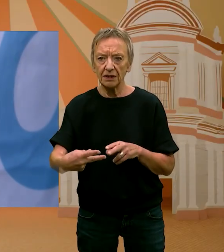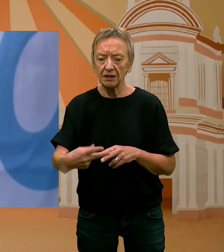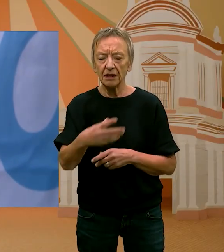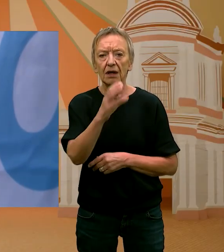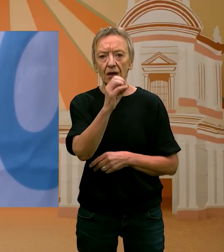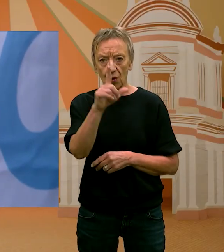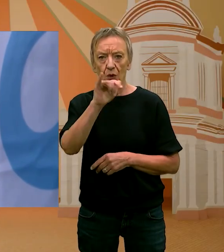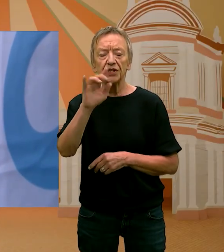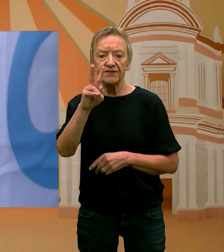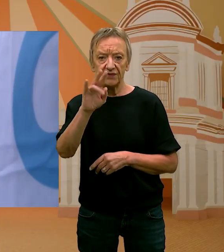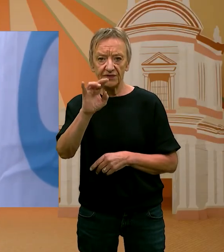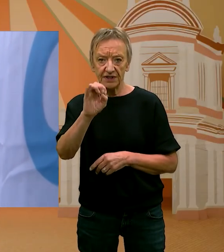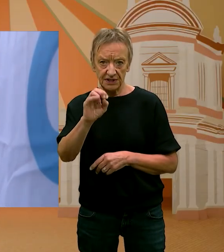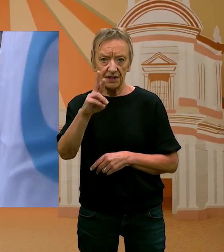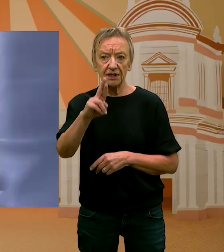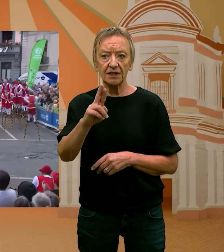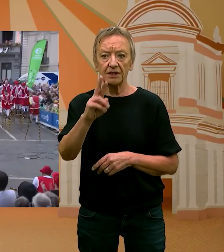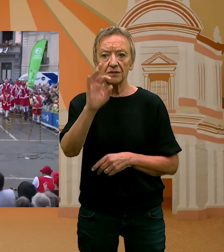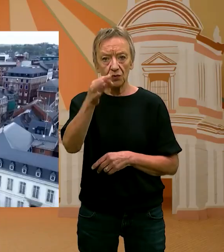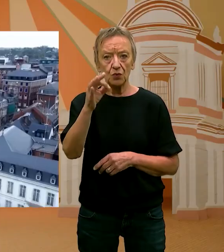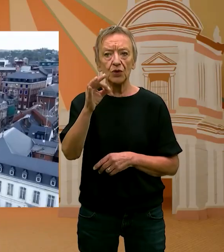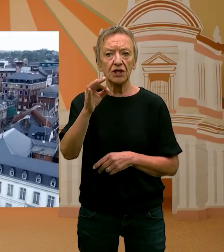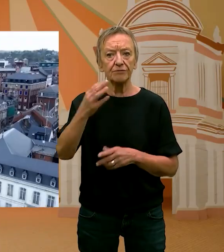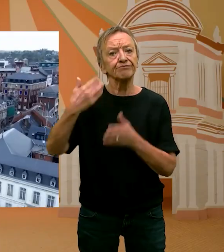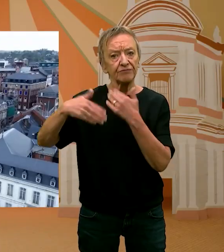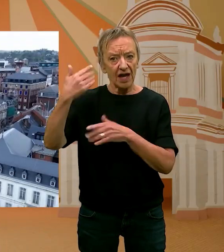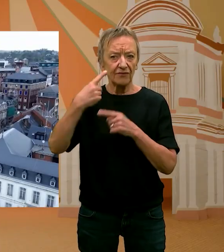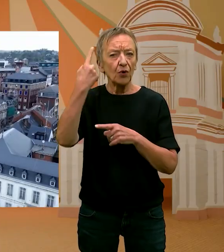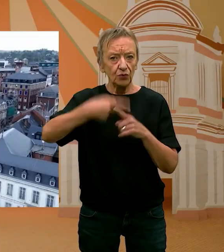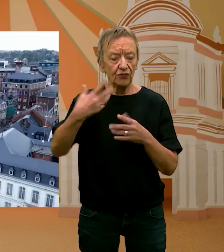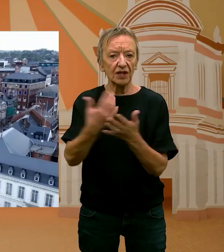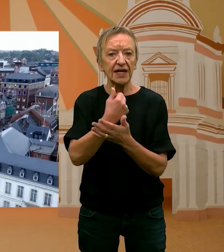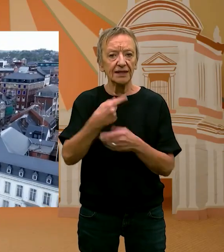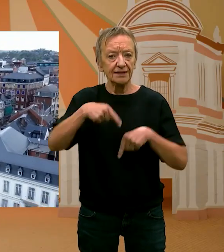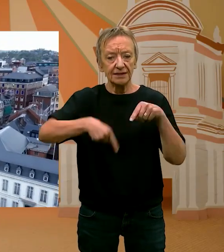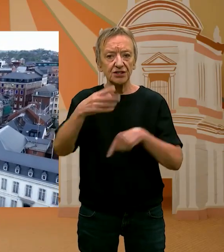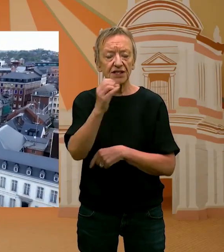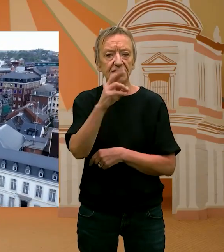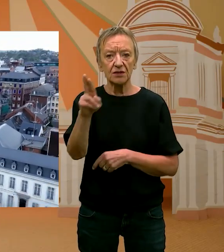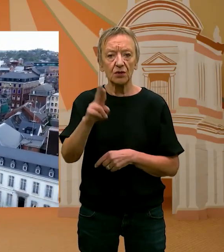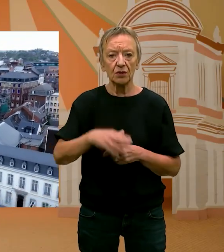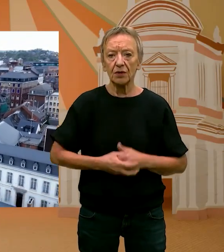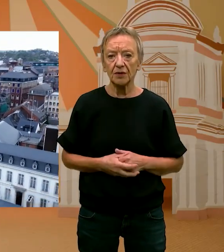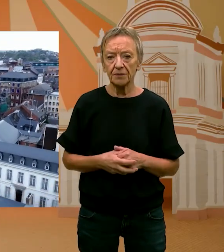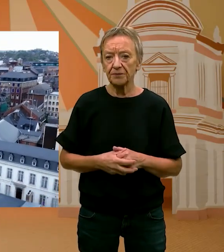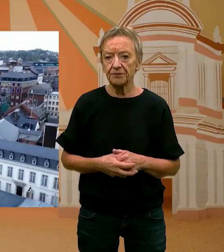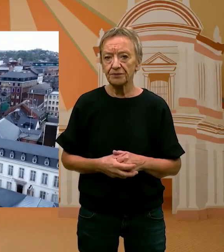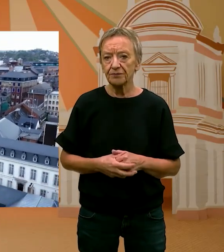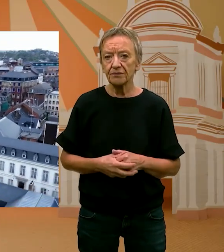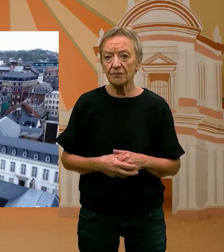remporté aussi les chasses d'or. On parlait des absents. Il y a Rémi Tazio aussi qui est du côté des Avresses. Rémi Tazio qui est